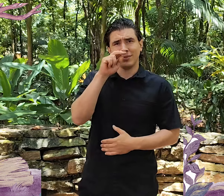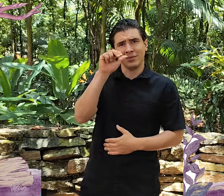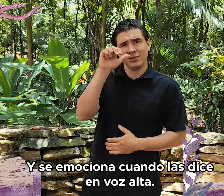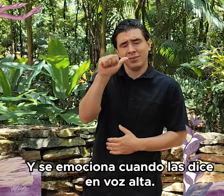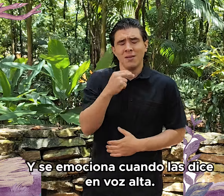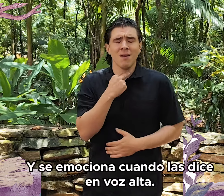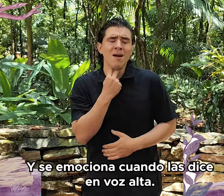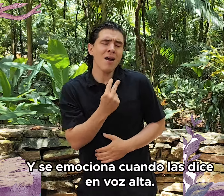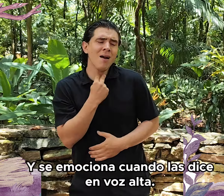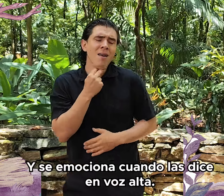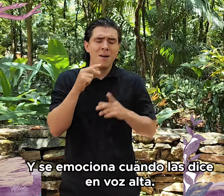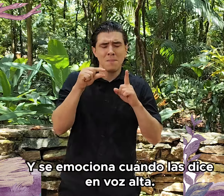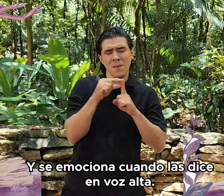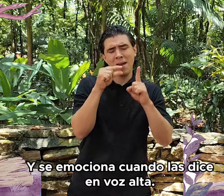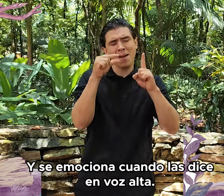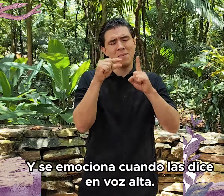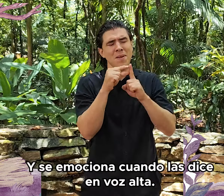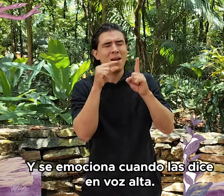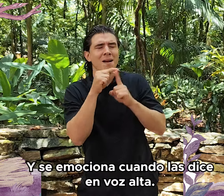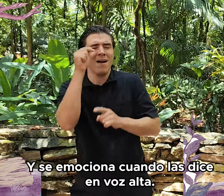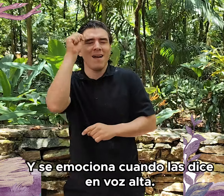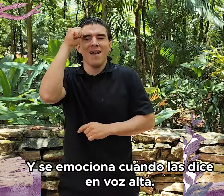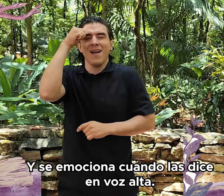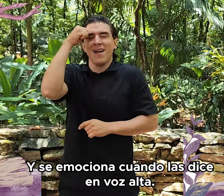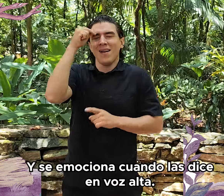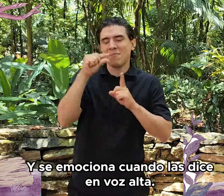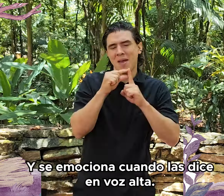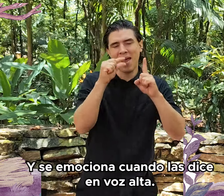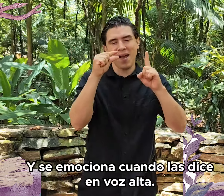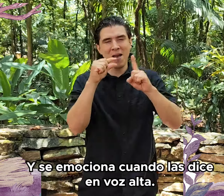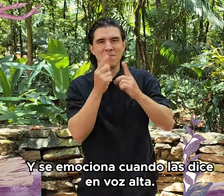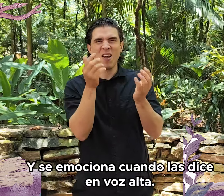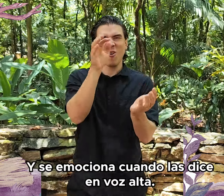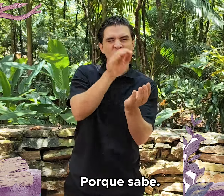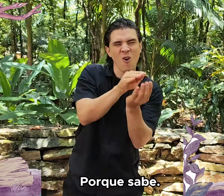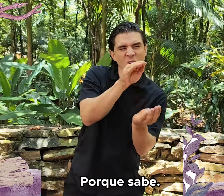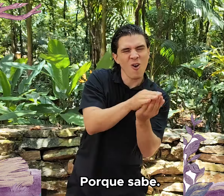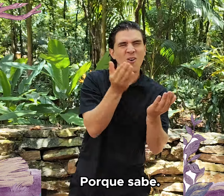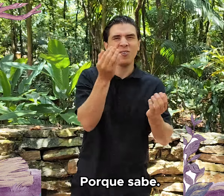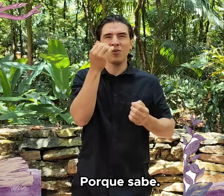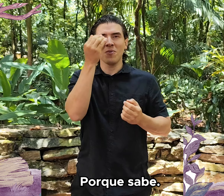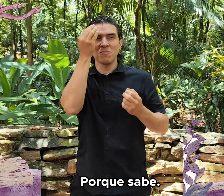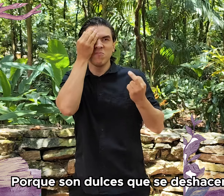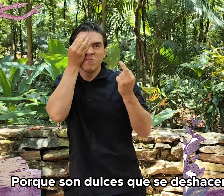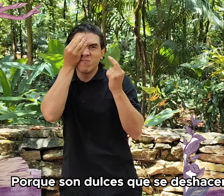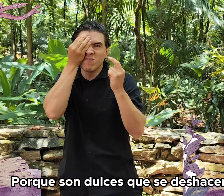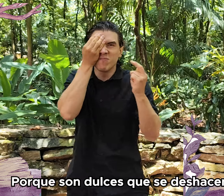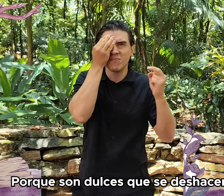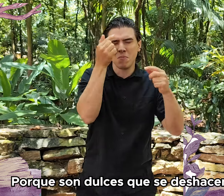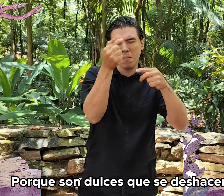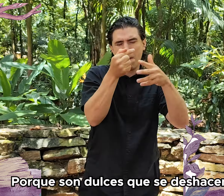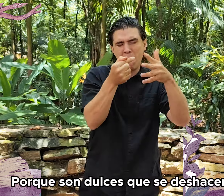y se emociona cuando las dice en voz alta porque saben, porque son dulces que se